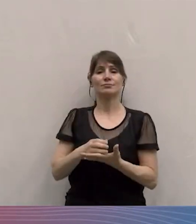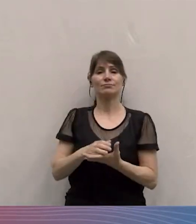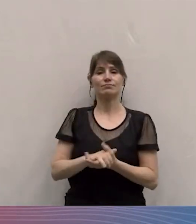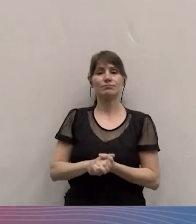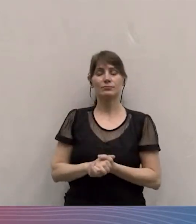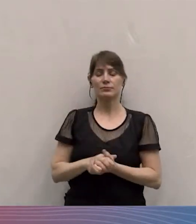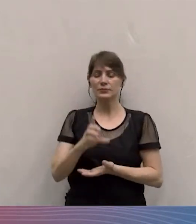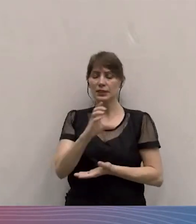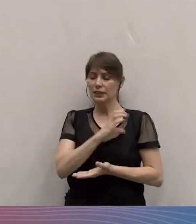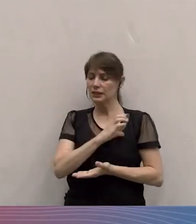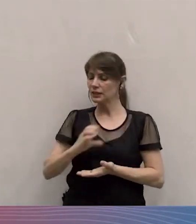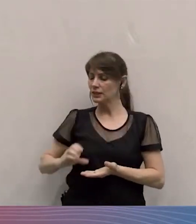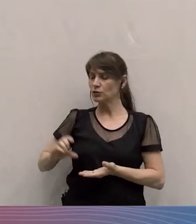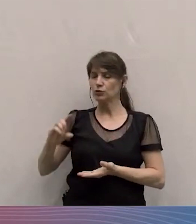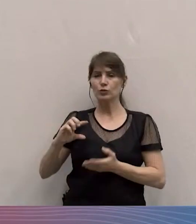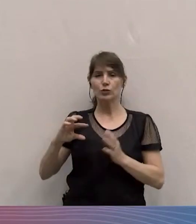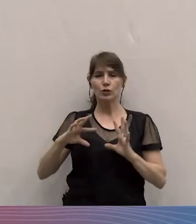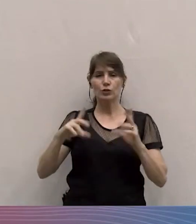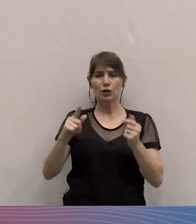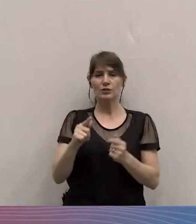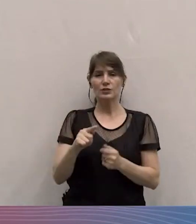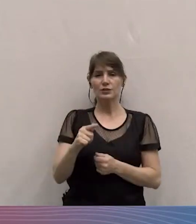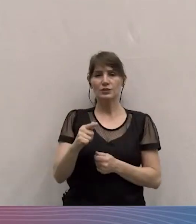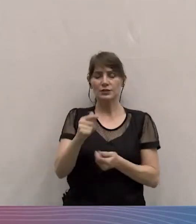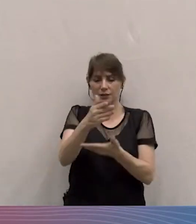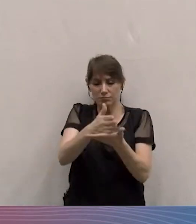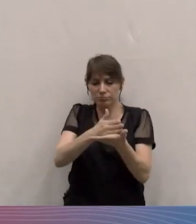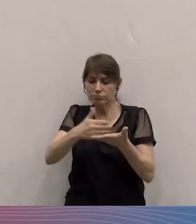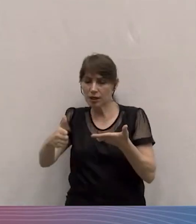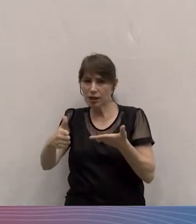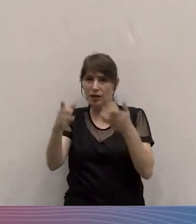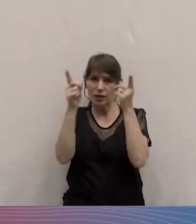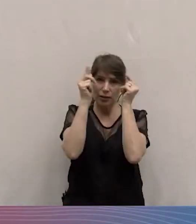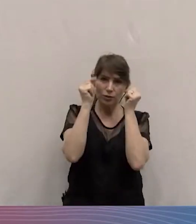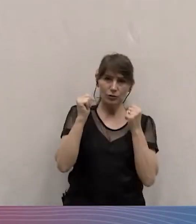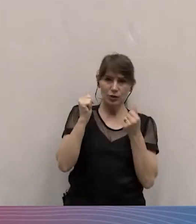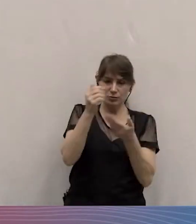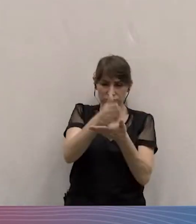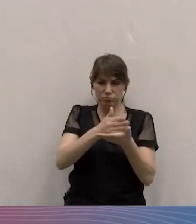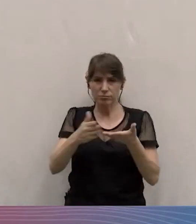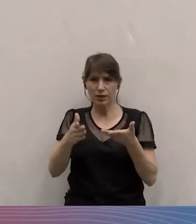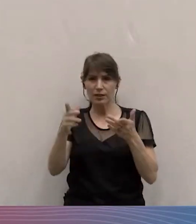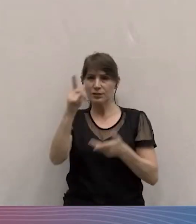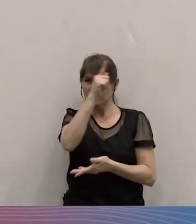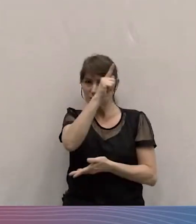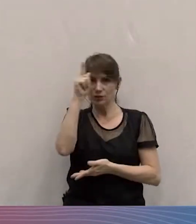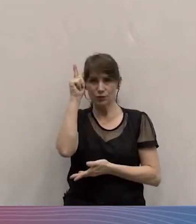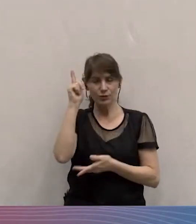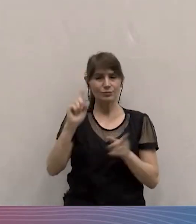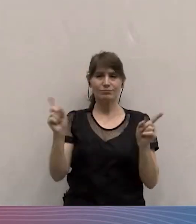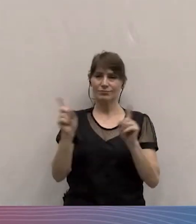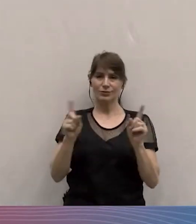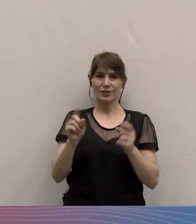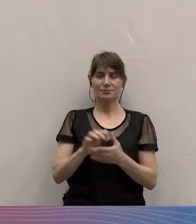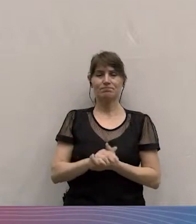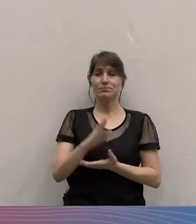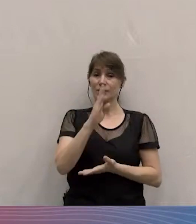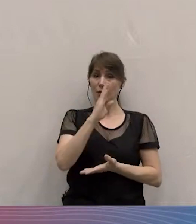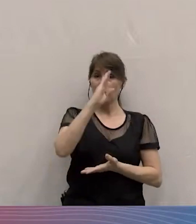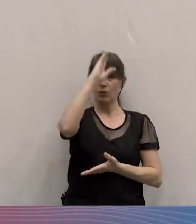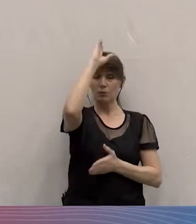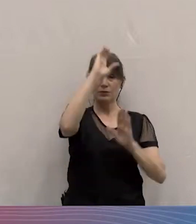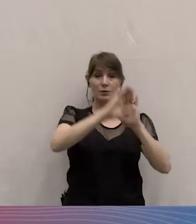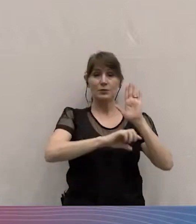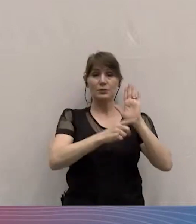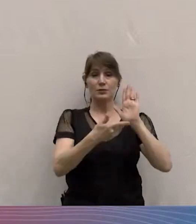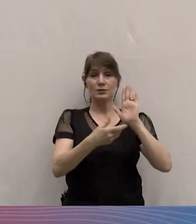Em Cristo, irmãos, não há mais distinção entre judeus e gentios. Romanos 10, versículo 12.